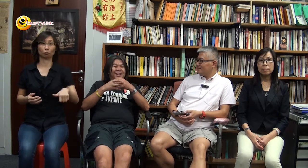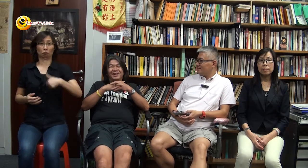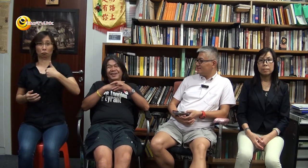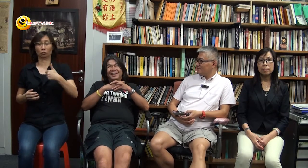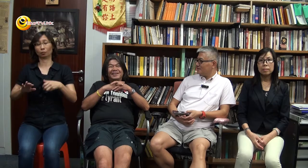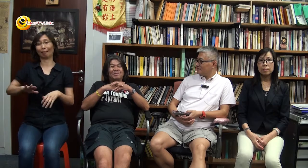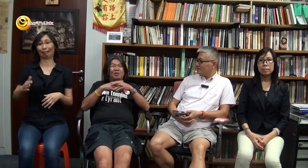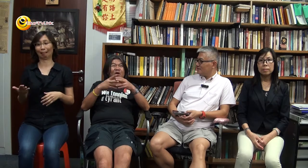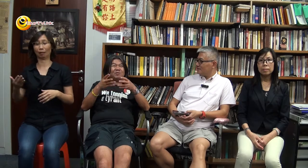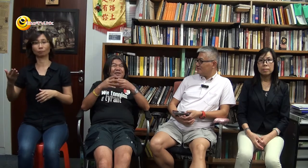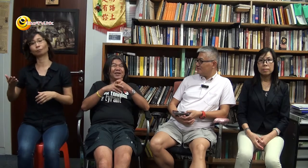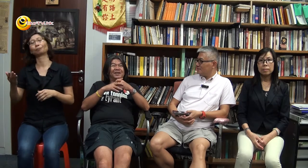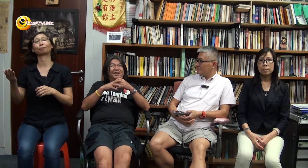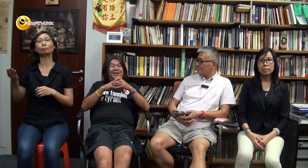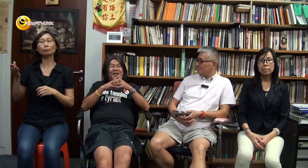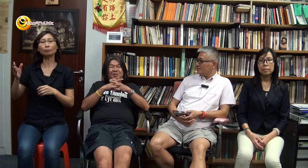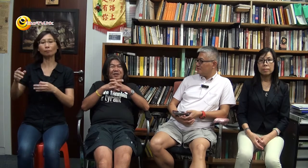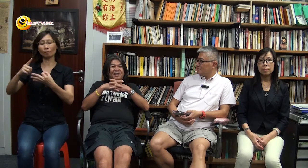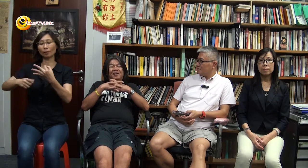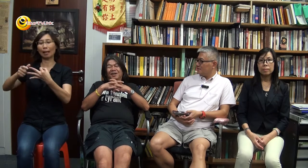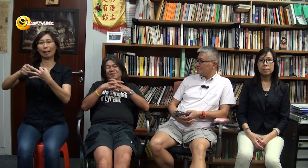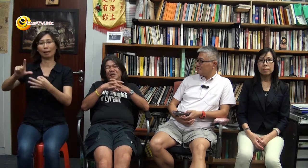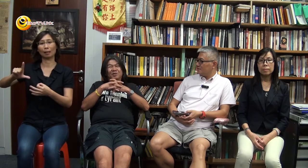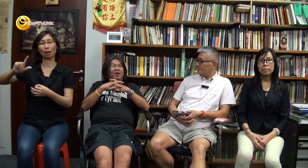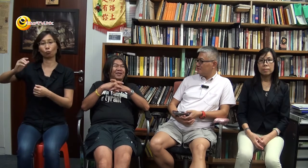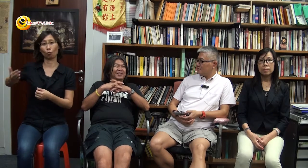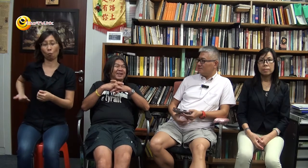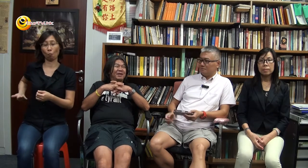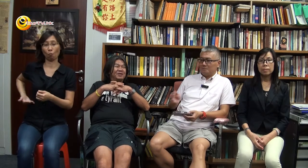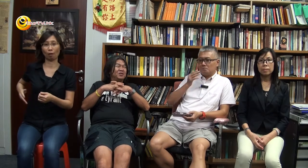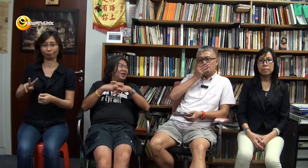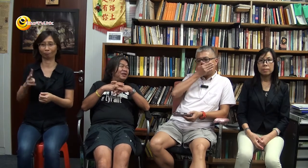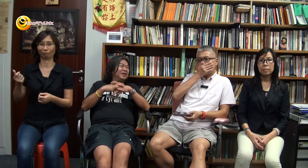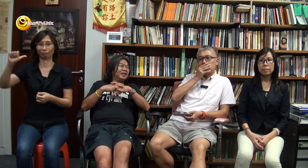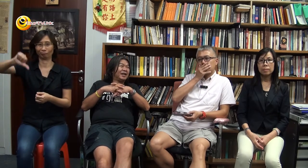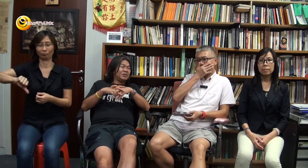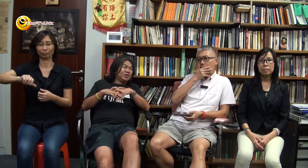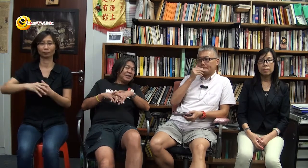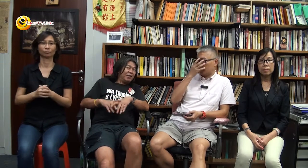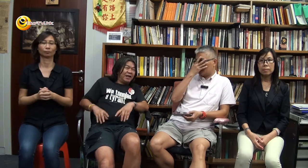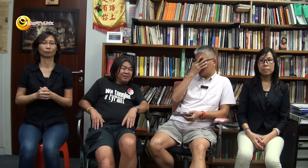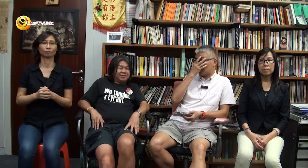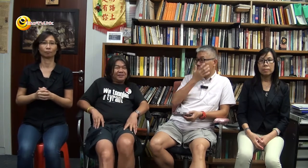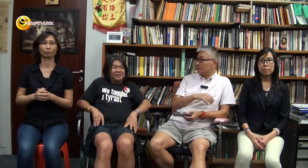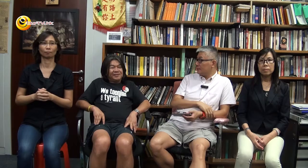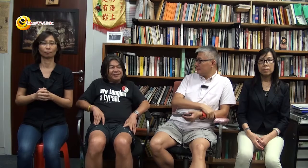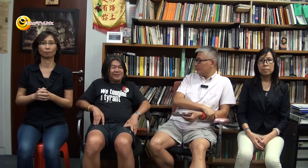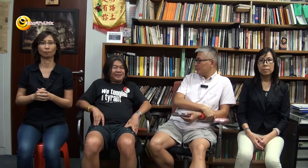原來變咗票王，變咗呢個年都王，係咪輸咗？咁輸咗之後咧？